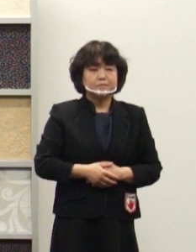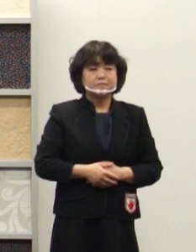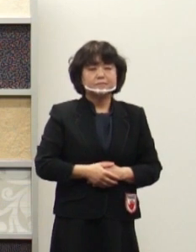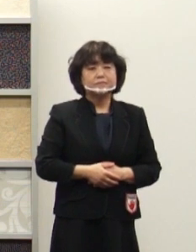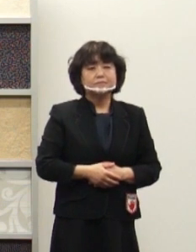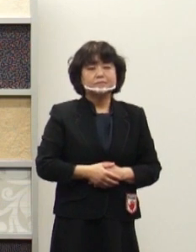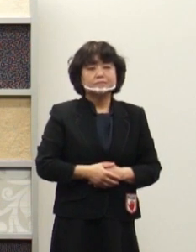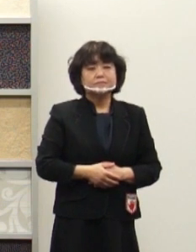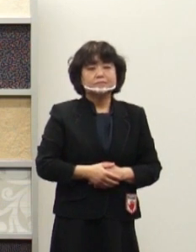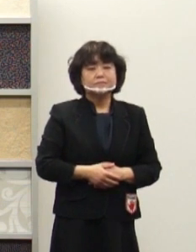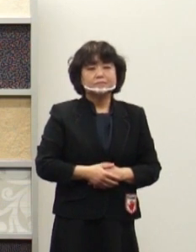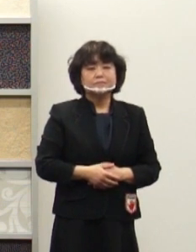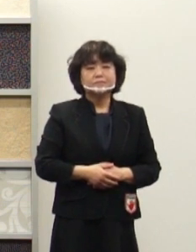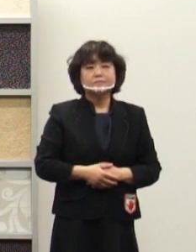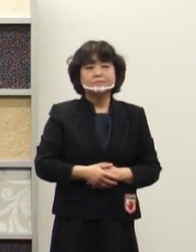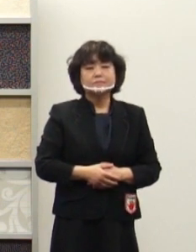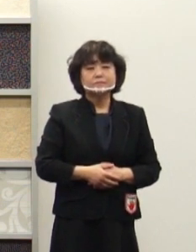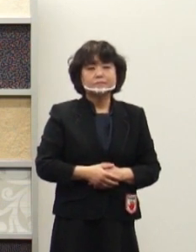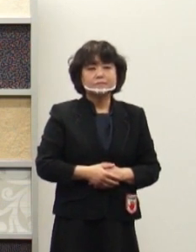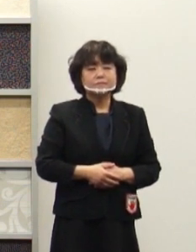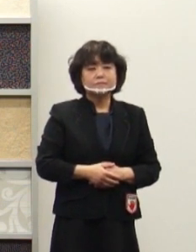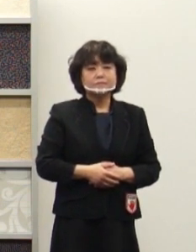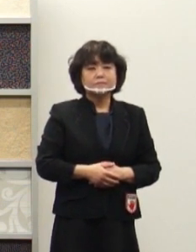せていただきたいと思います。